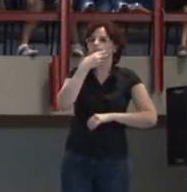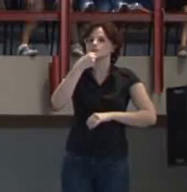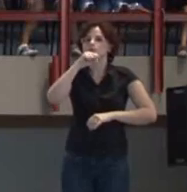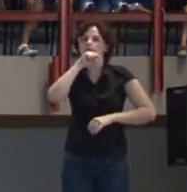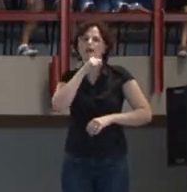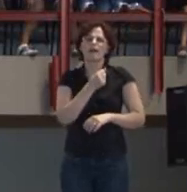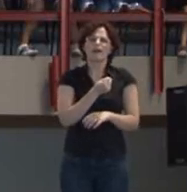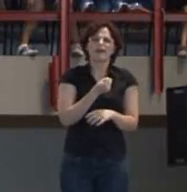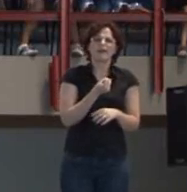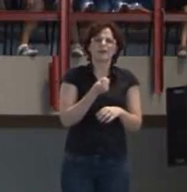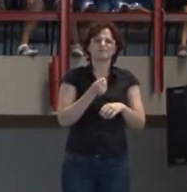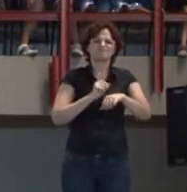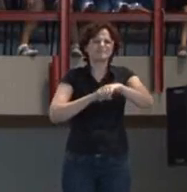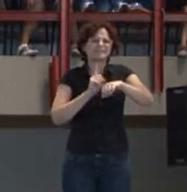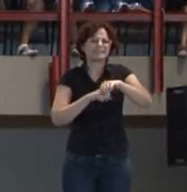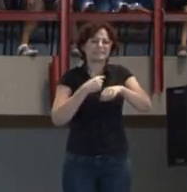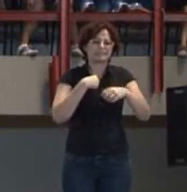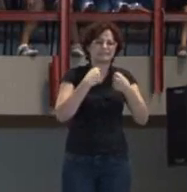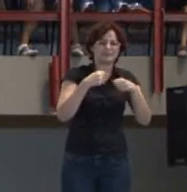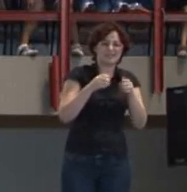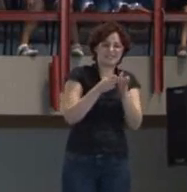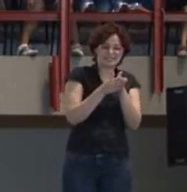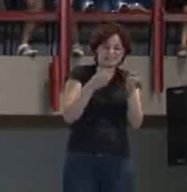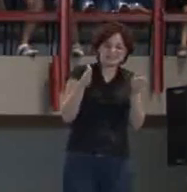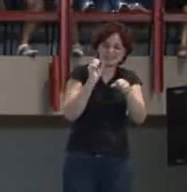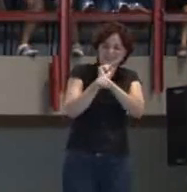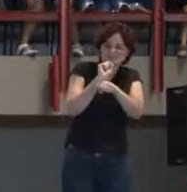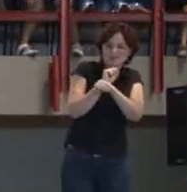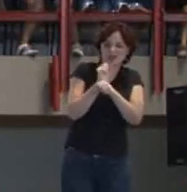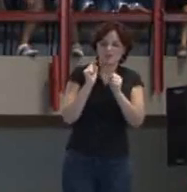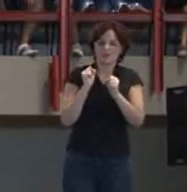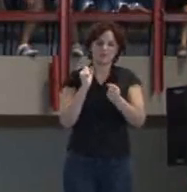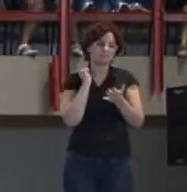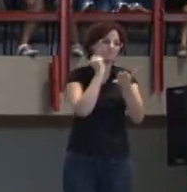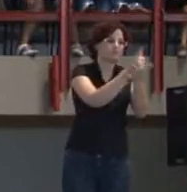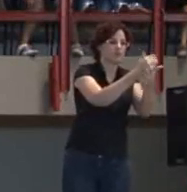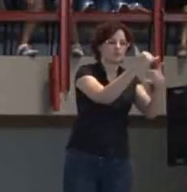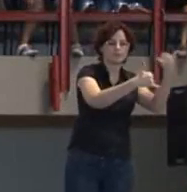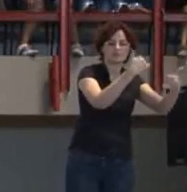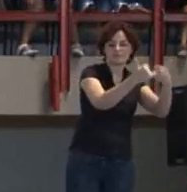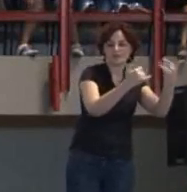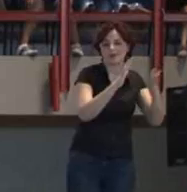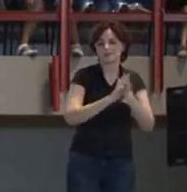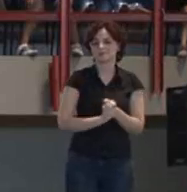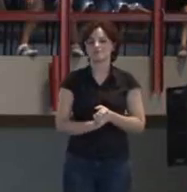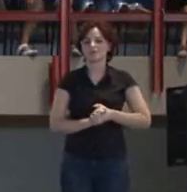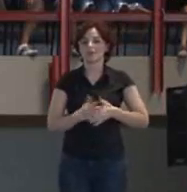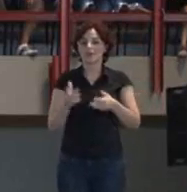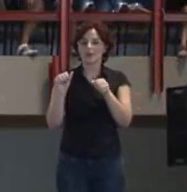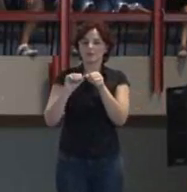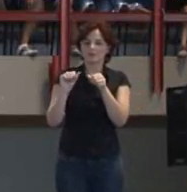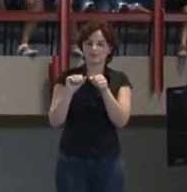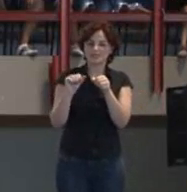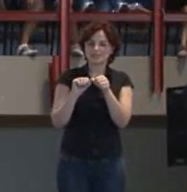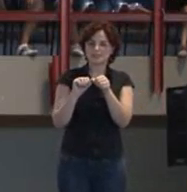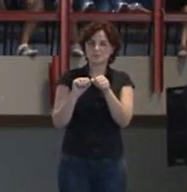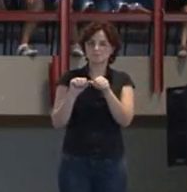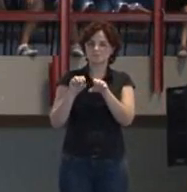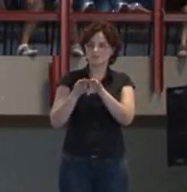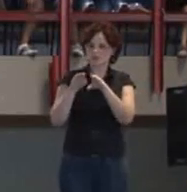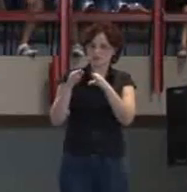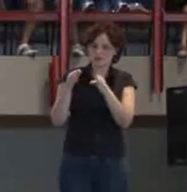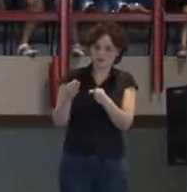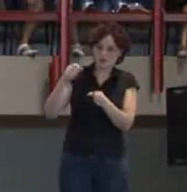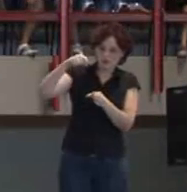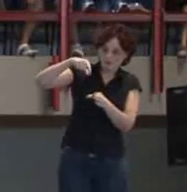precisa para juntar aquele dinheiro Ah o pai vamos fazer um cofre Zinho né hoje em tem cofre ainda a não tem mais né mas no meu tempo tinha a gente